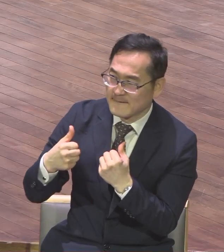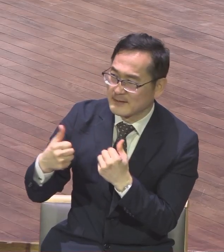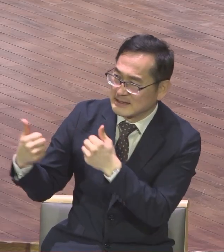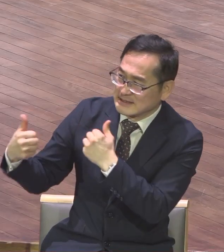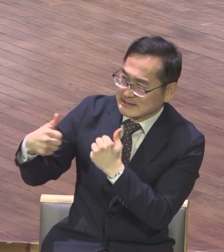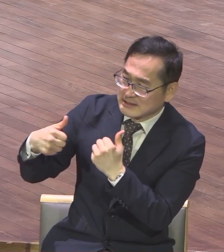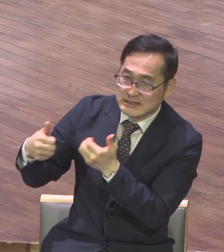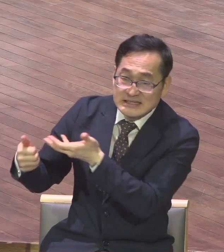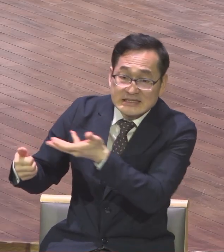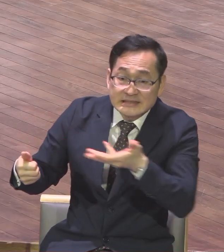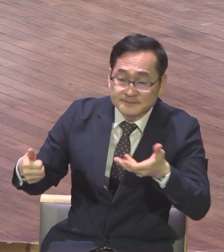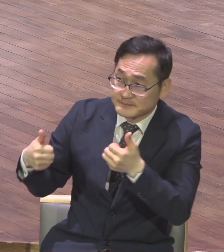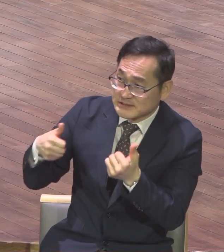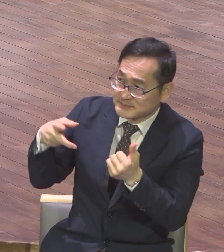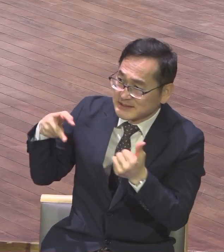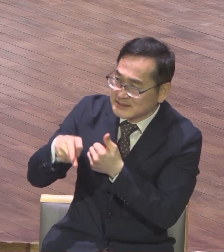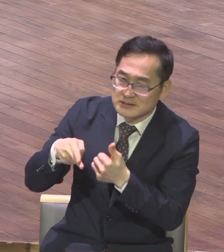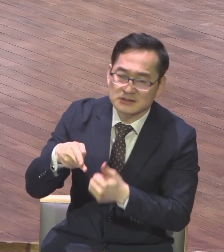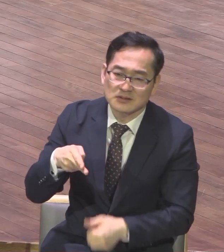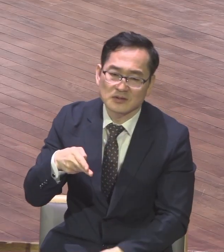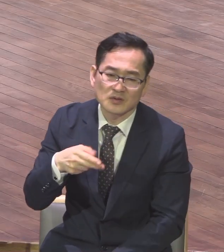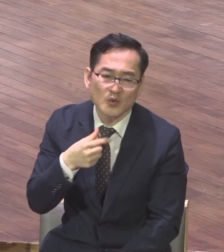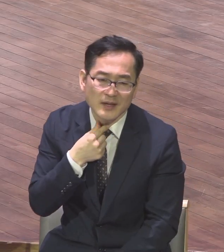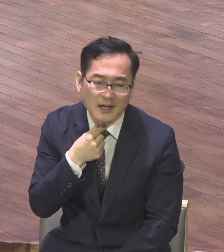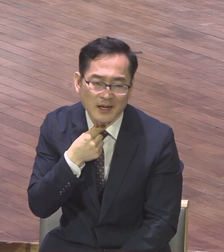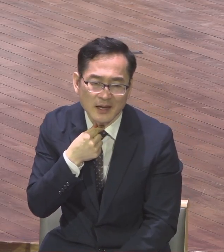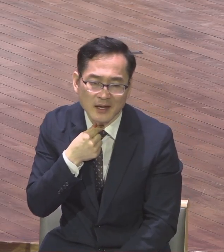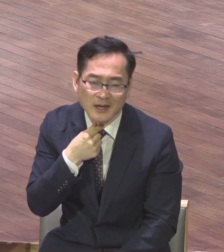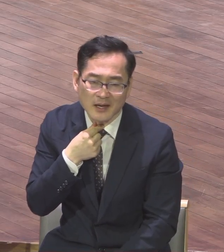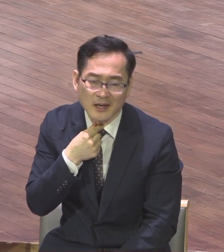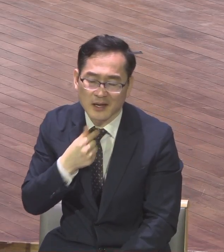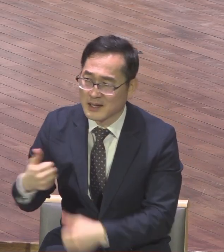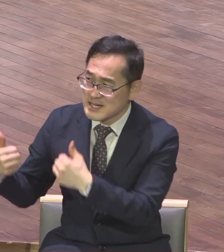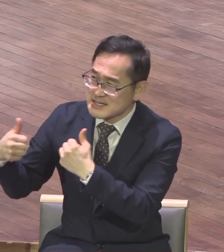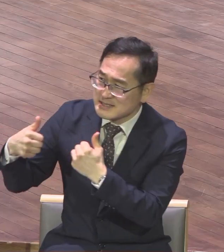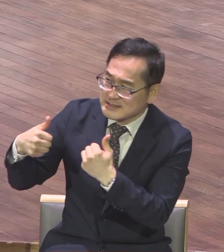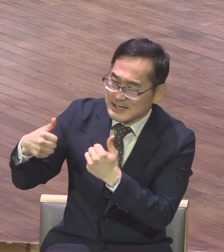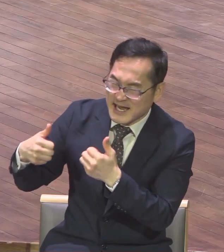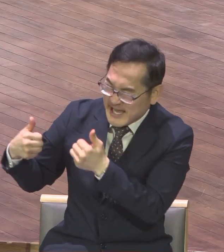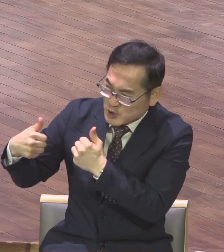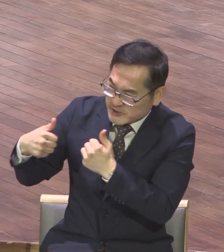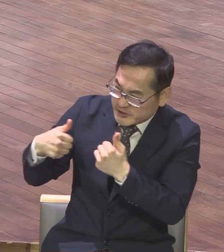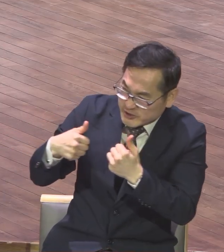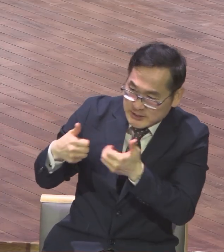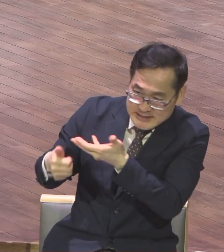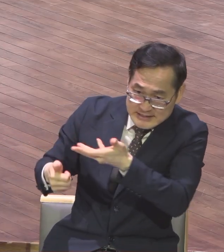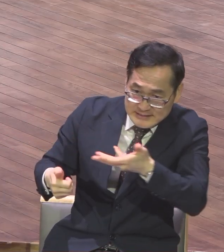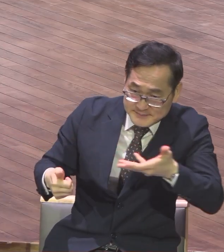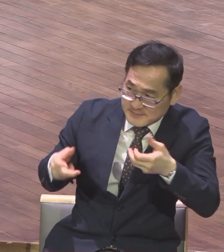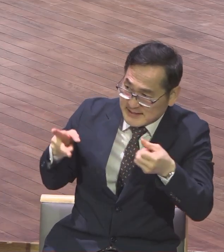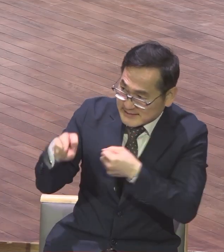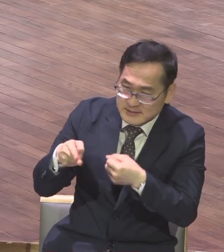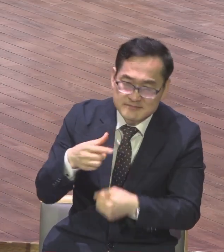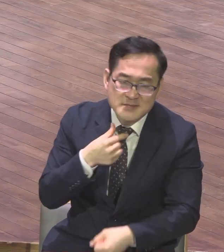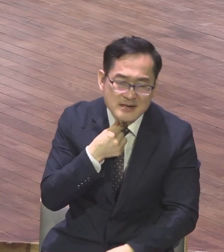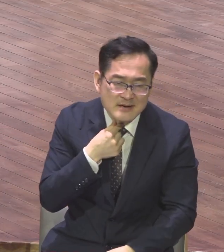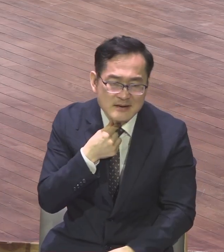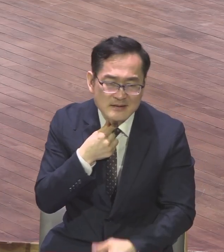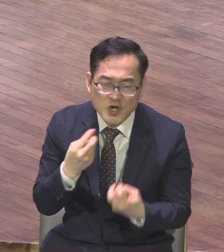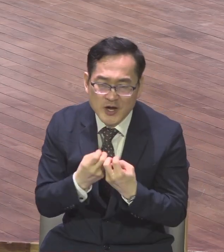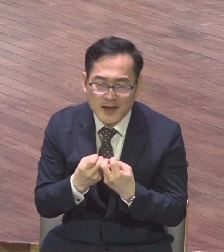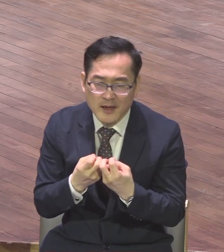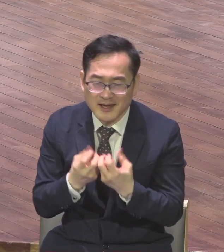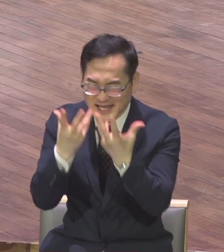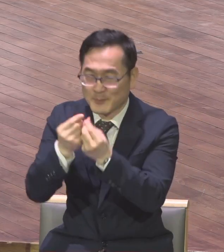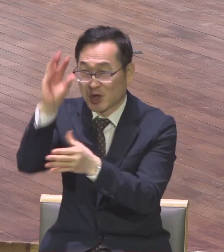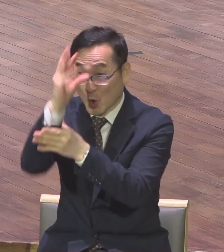그 이기는 그 팀을 자기 팀을 이기는 그 팀의 흐름을, 그 이기는 흐름을 끊어버리기 위해서, 농구 같은